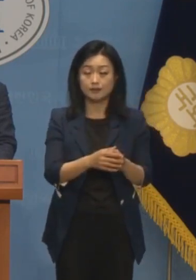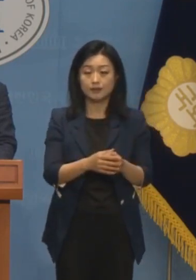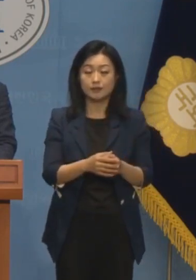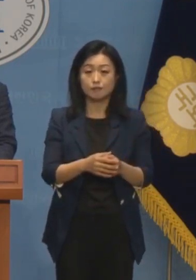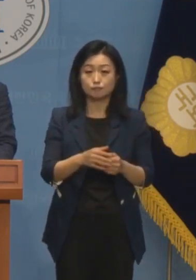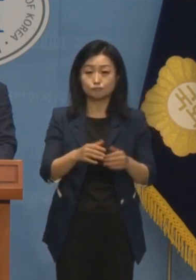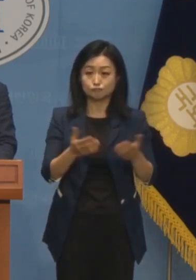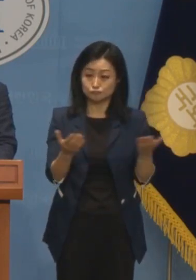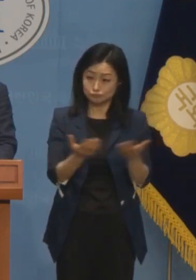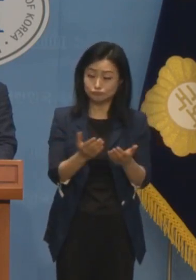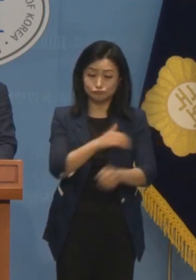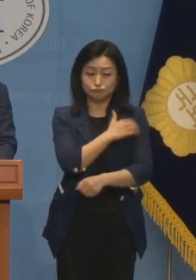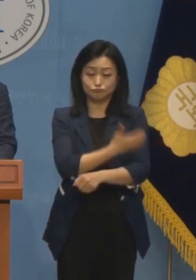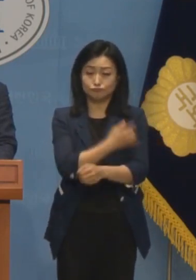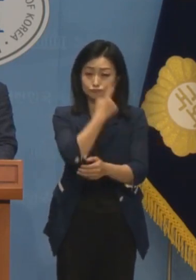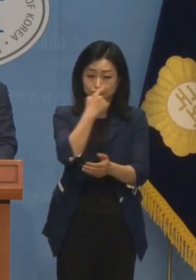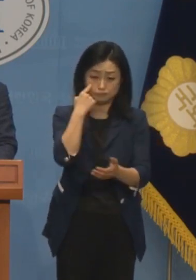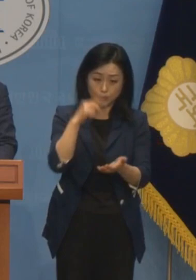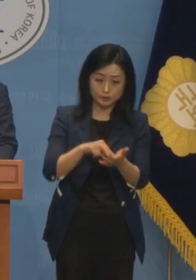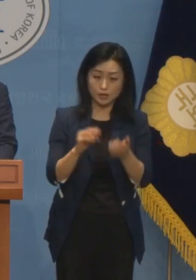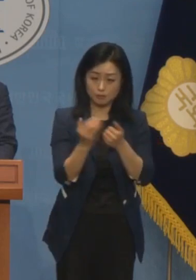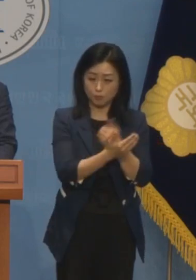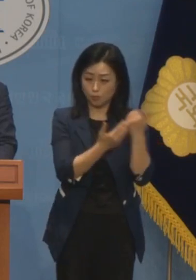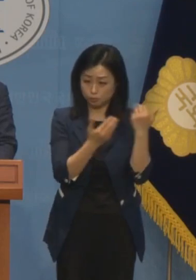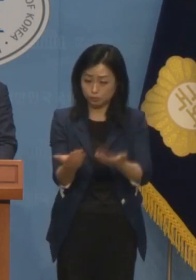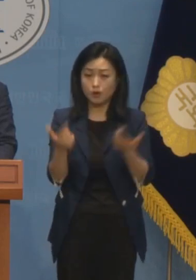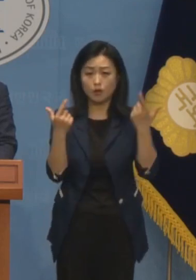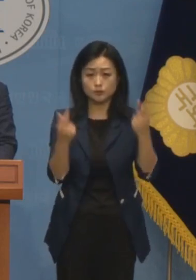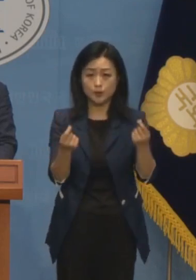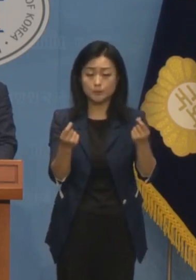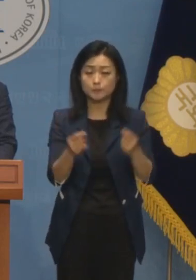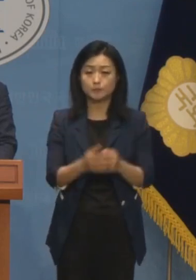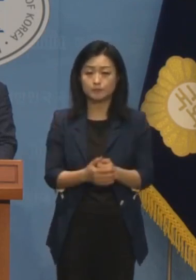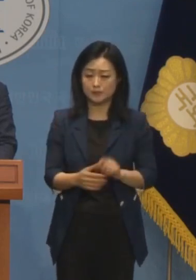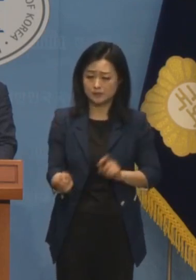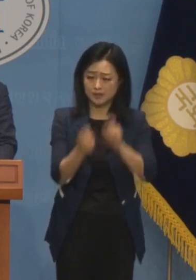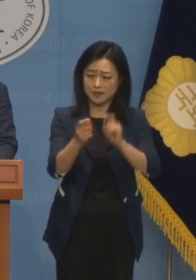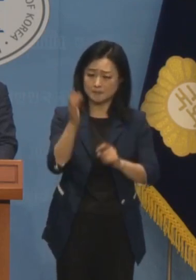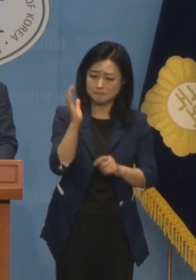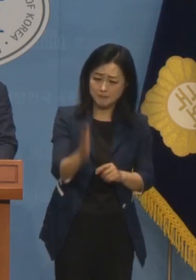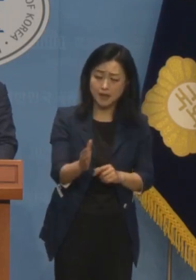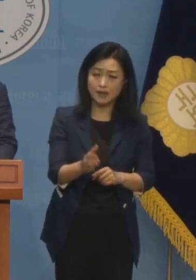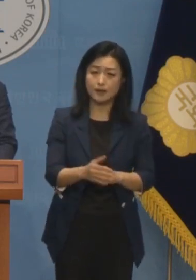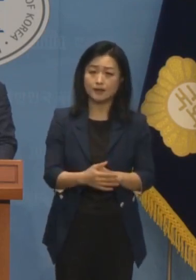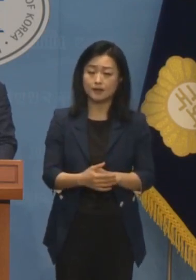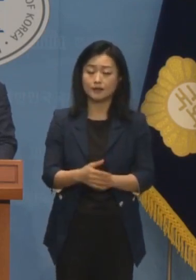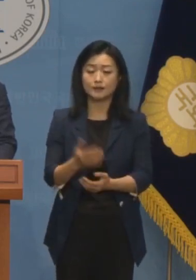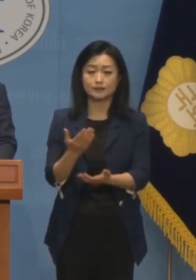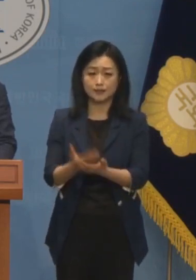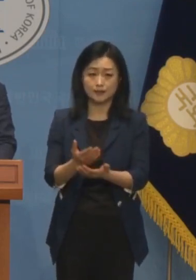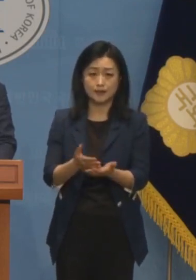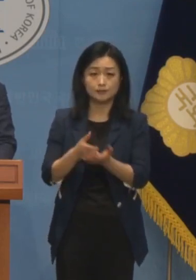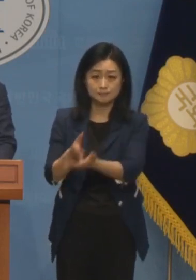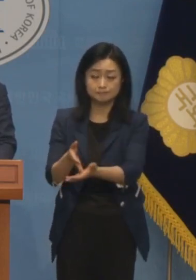정당한 노동권 보장 입법을 수용하시고 소모적인 의사진행 방해부터 중단하시기